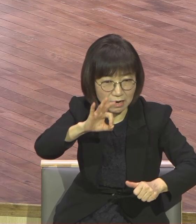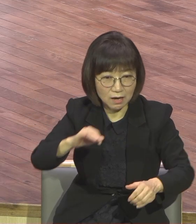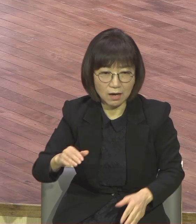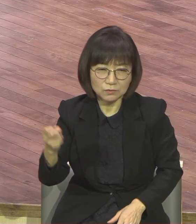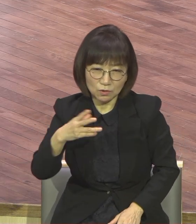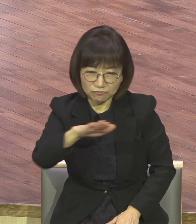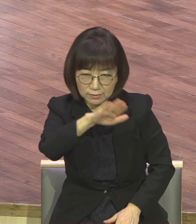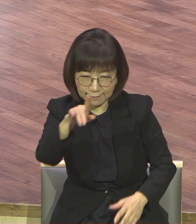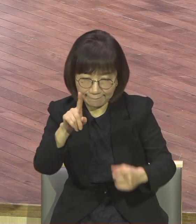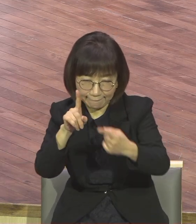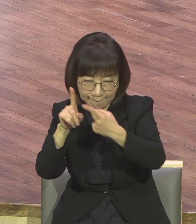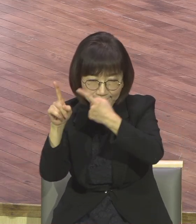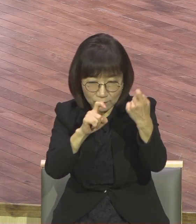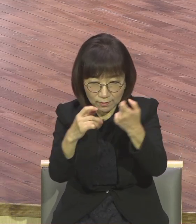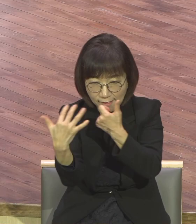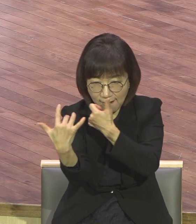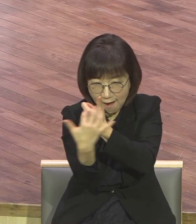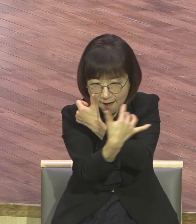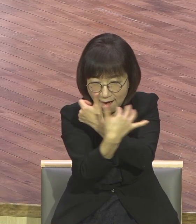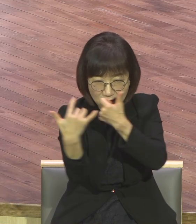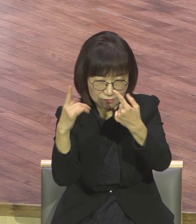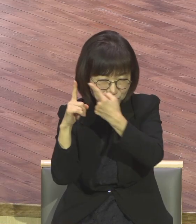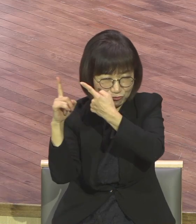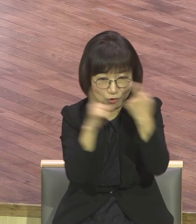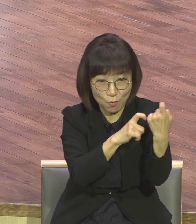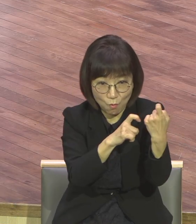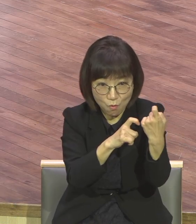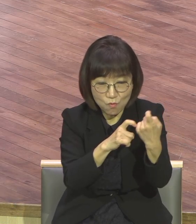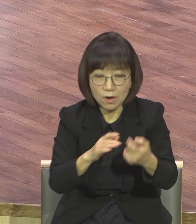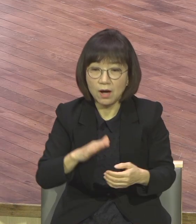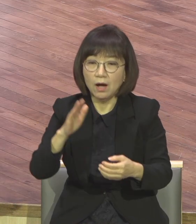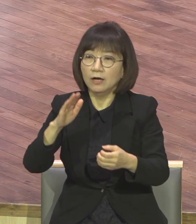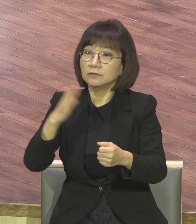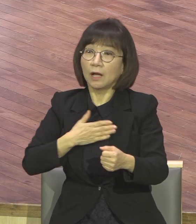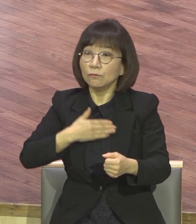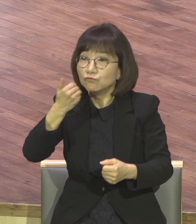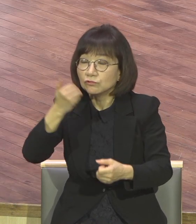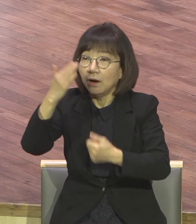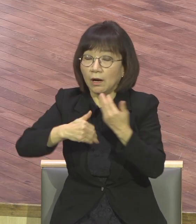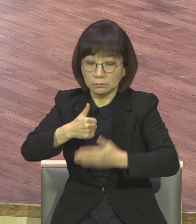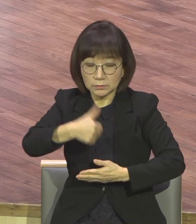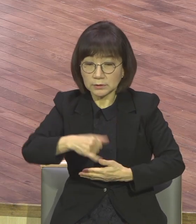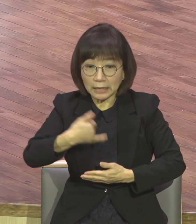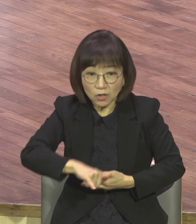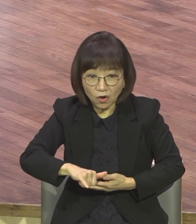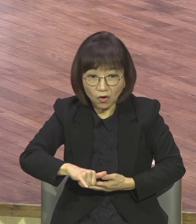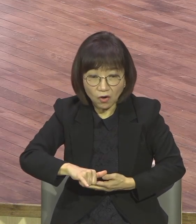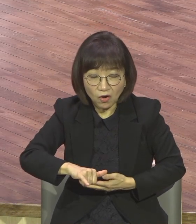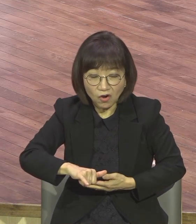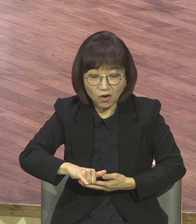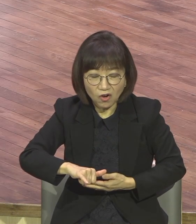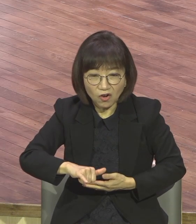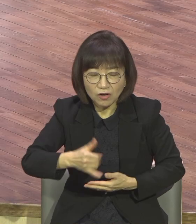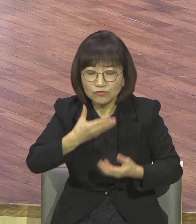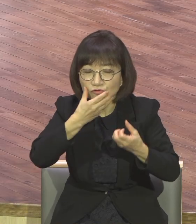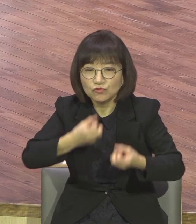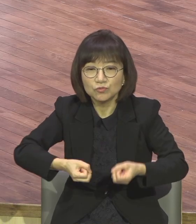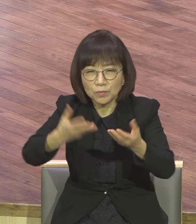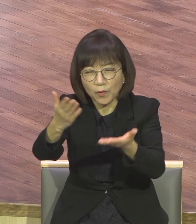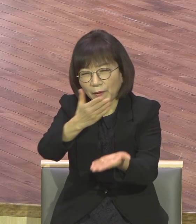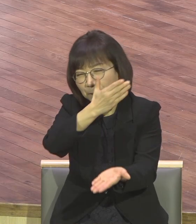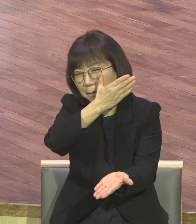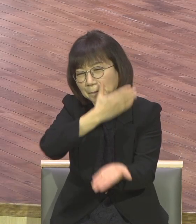미혹해서 우리에게 하나님의 자녀된 신분과 권세를 어마어마한 이 축복을